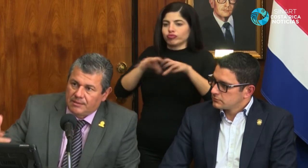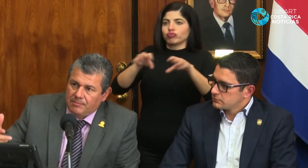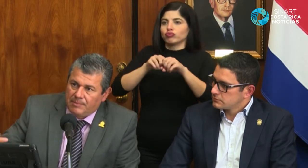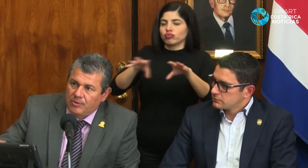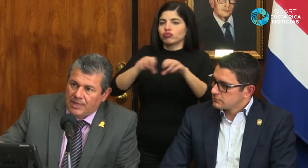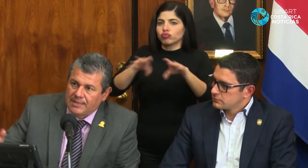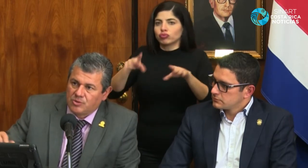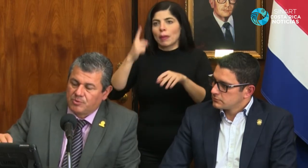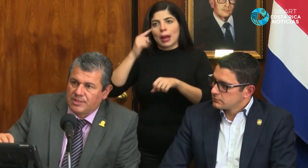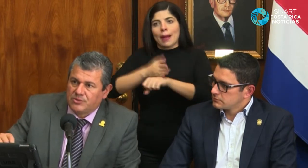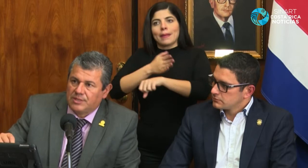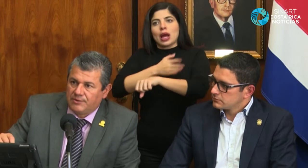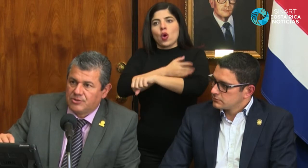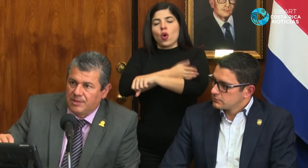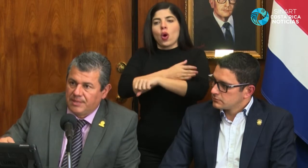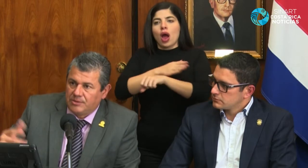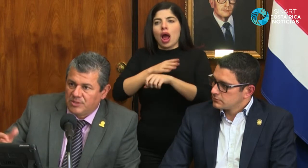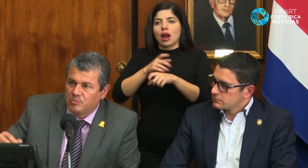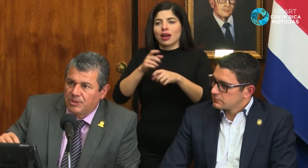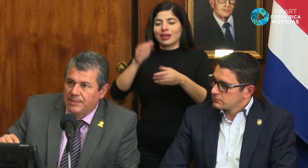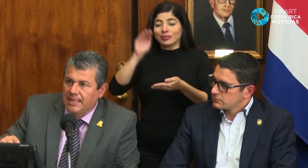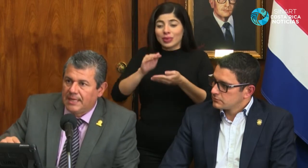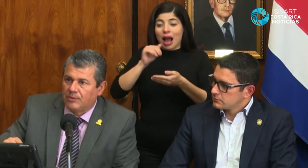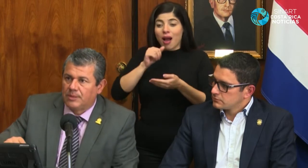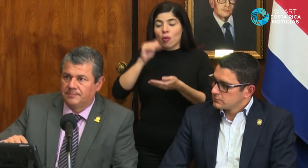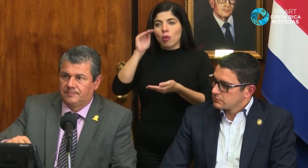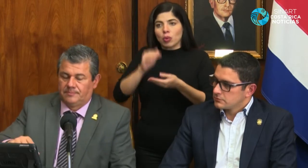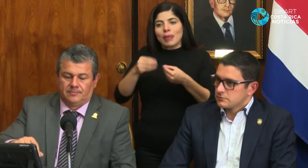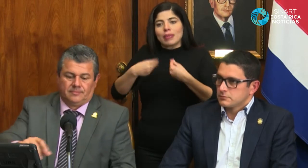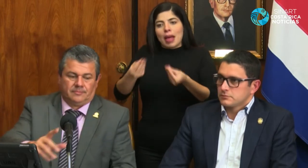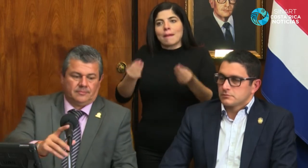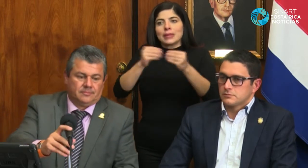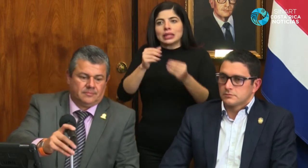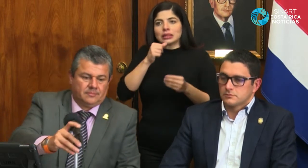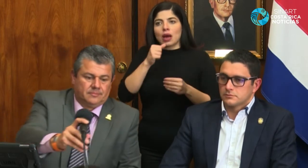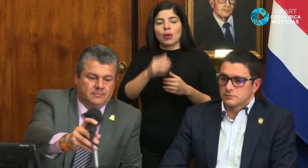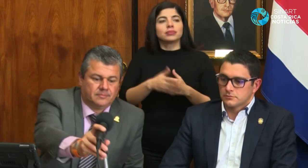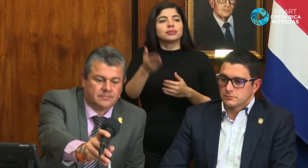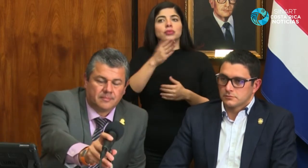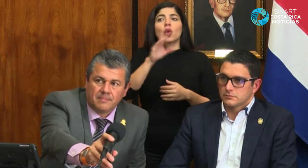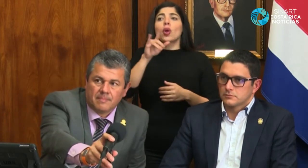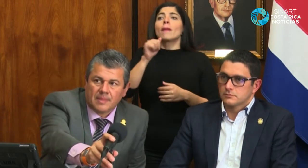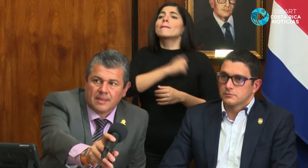poder mejorar esos procesos de racionamiento y disponibilidad de agua. Noticias Colombia.